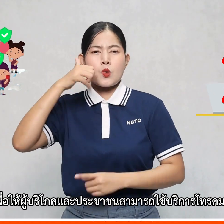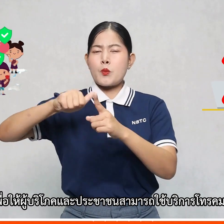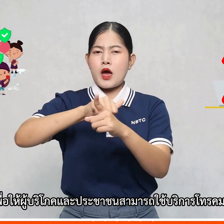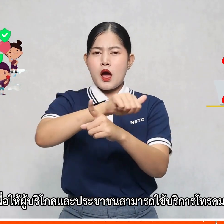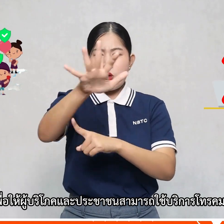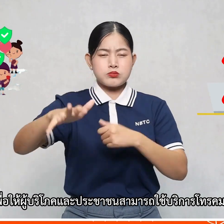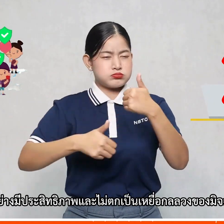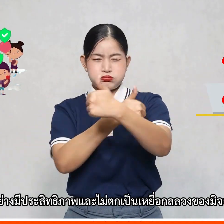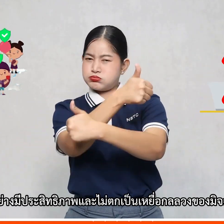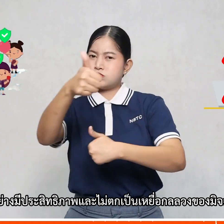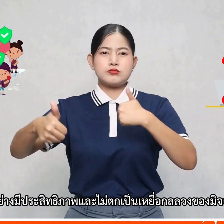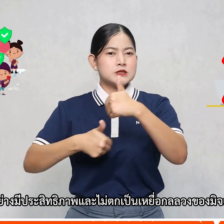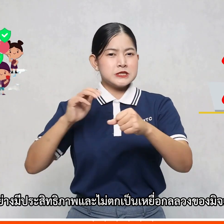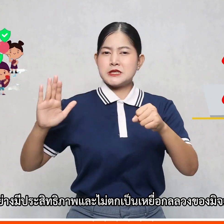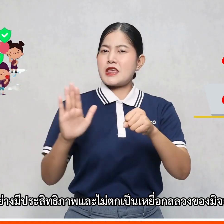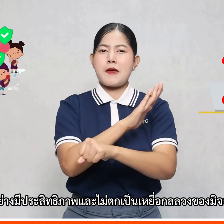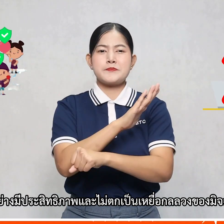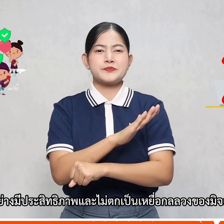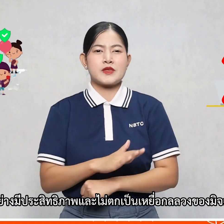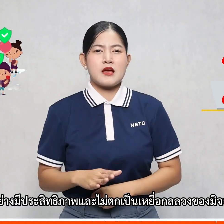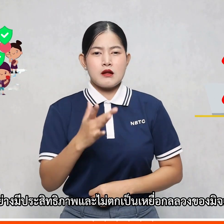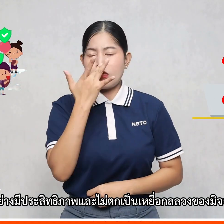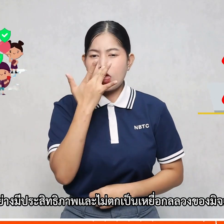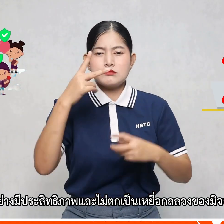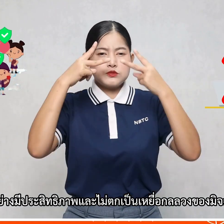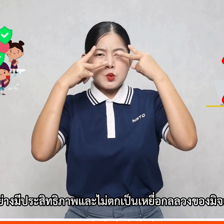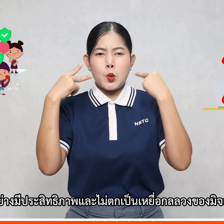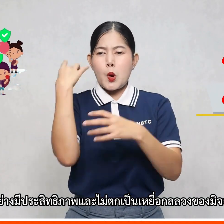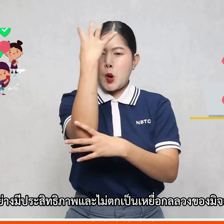ประสิทธิภาพและไม่ตกเป็นเหยื่อกลลวงของมิจฉาชีพ